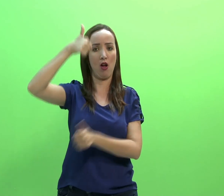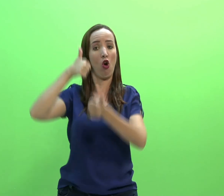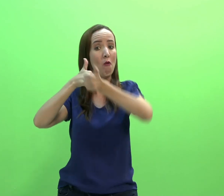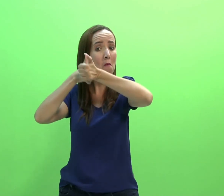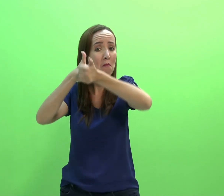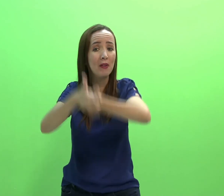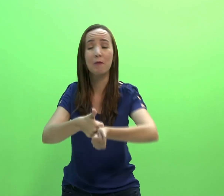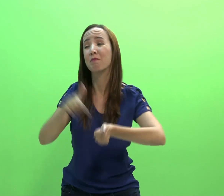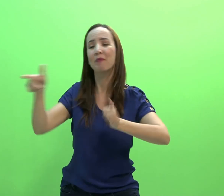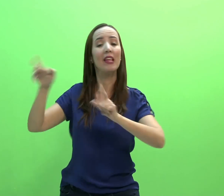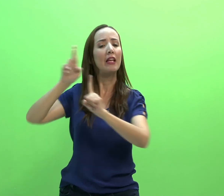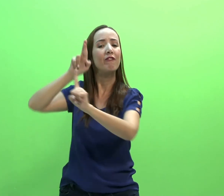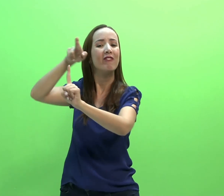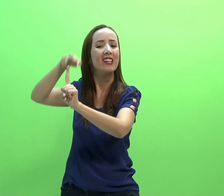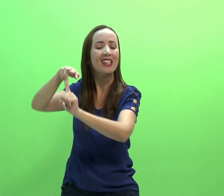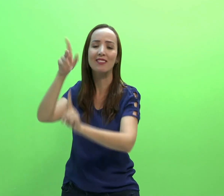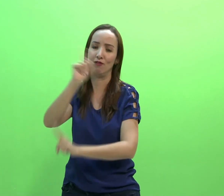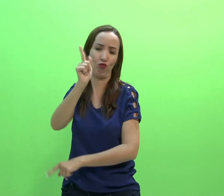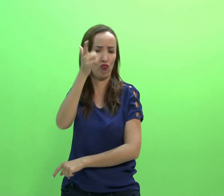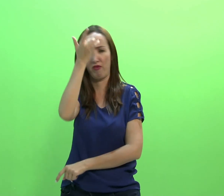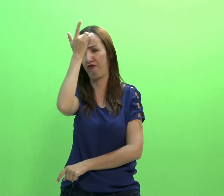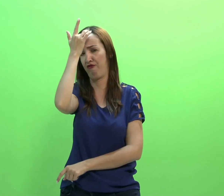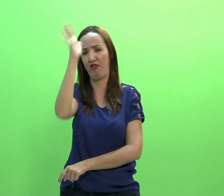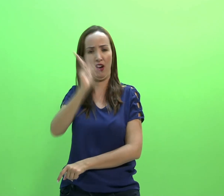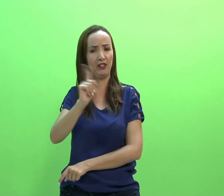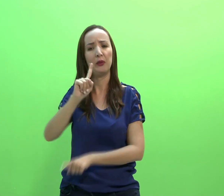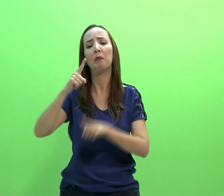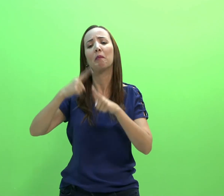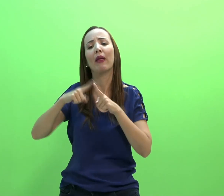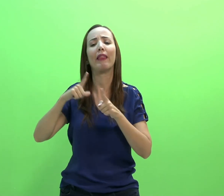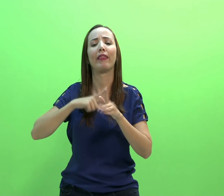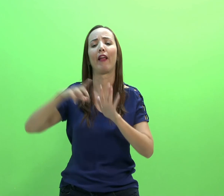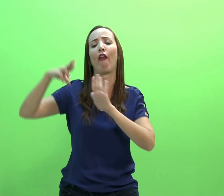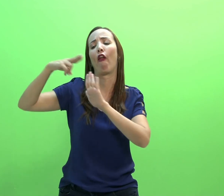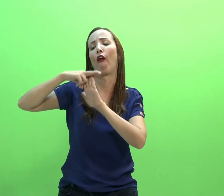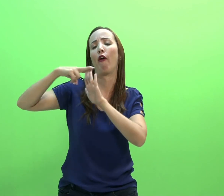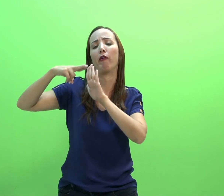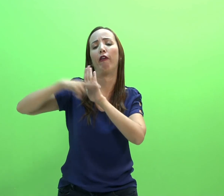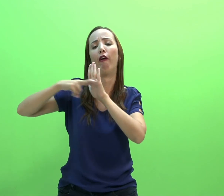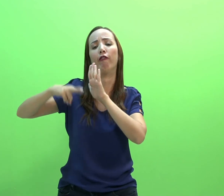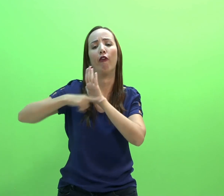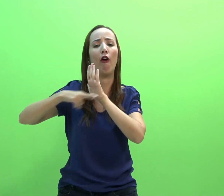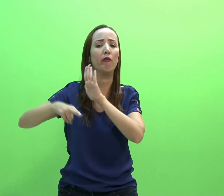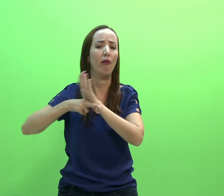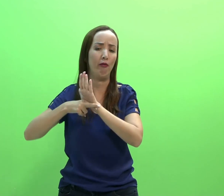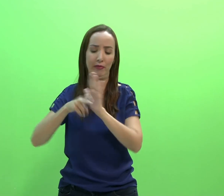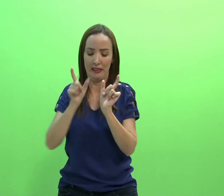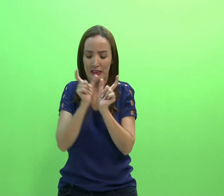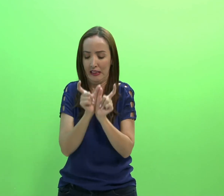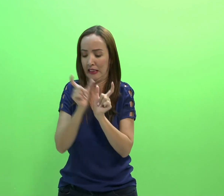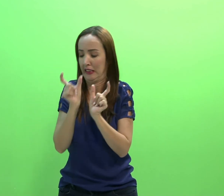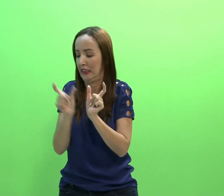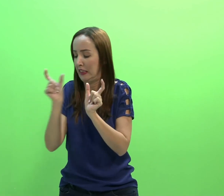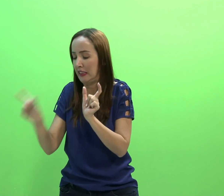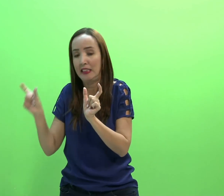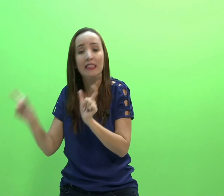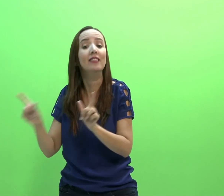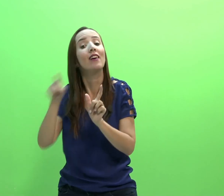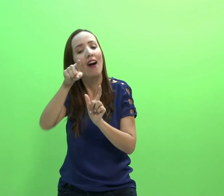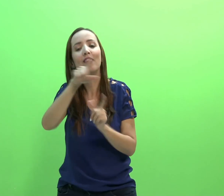melhor e acompanhar, porque eu sei que esse conteúdo da referência não é fácil, tem muitos detalhes, são